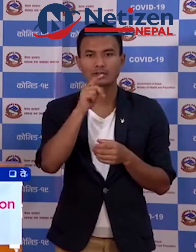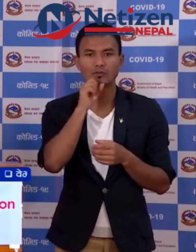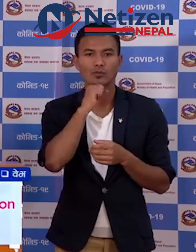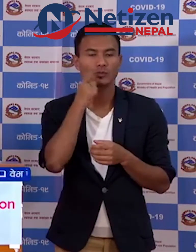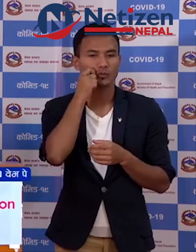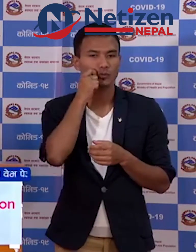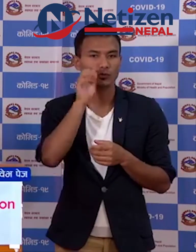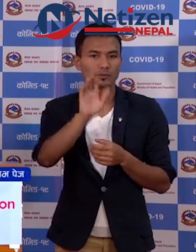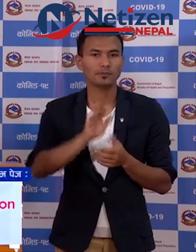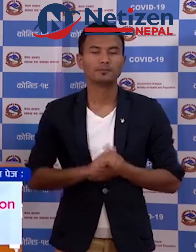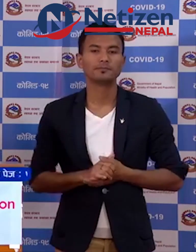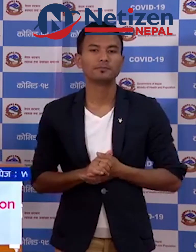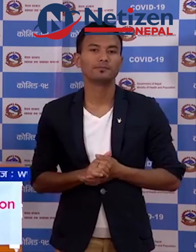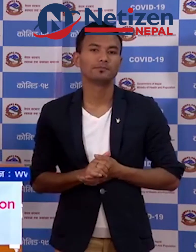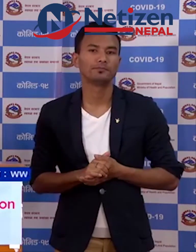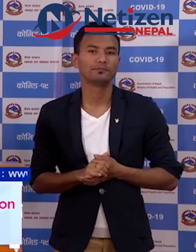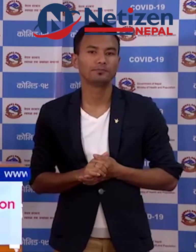पुरुष हुनुहुन्छ।